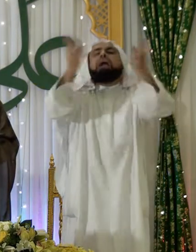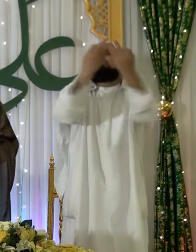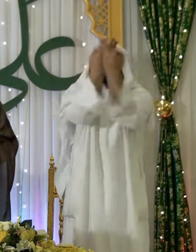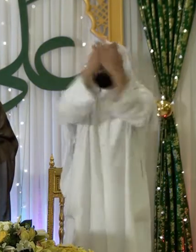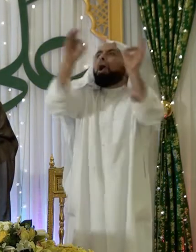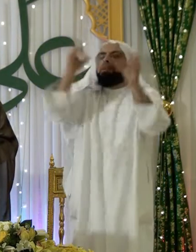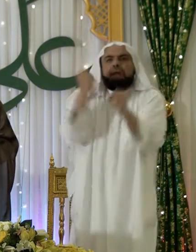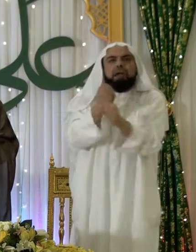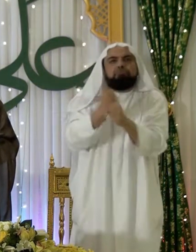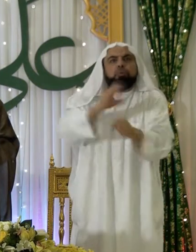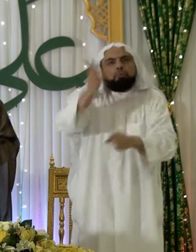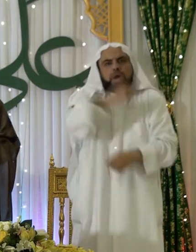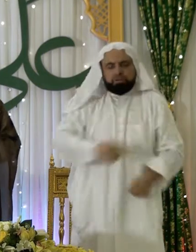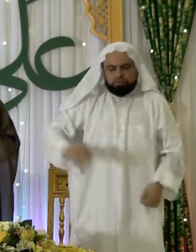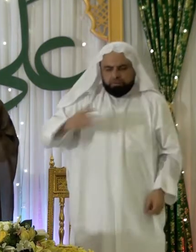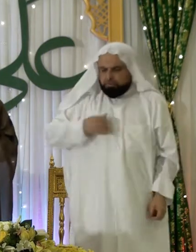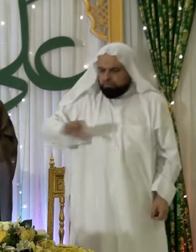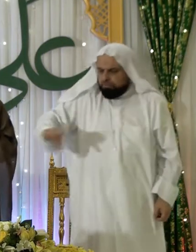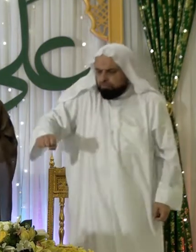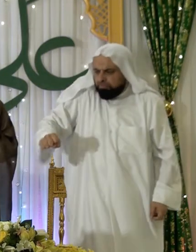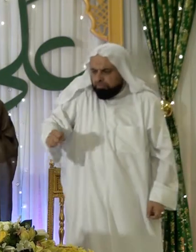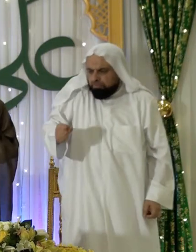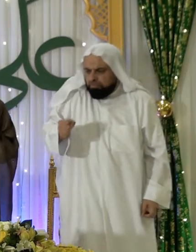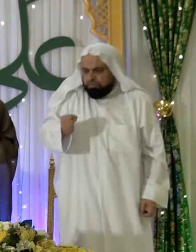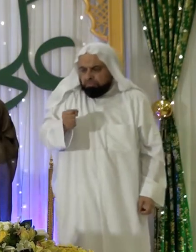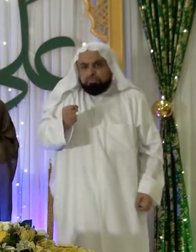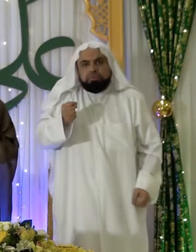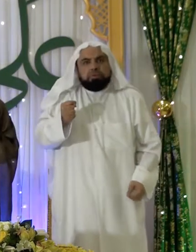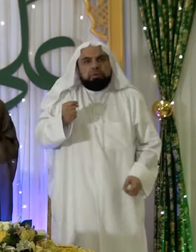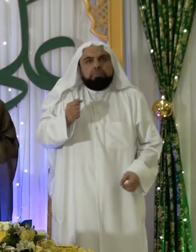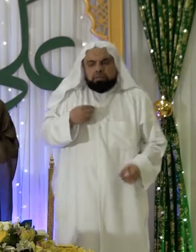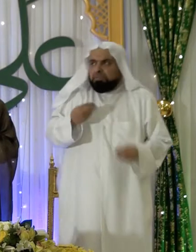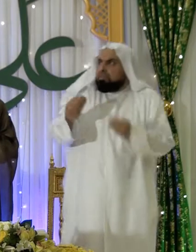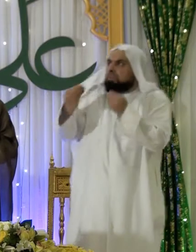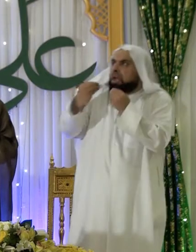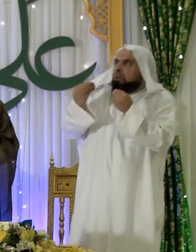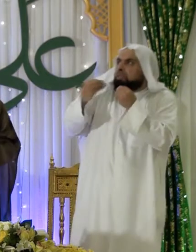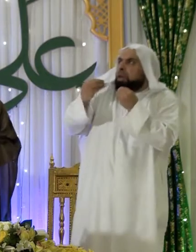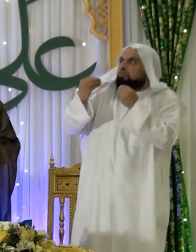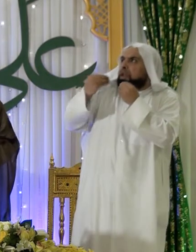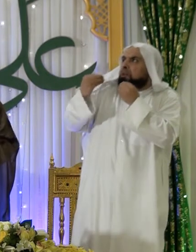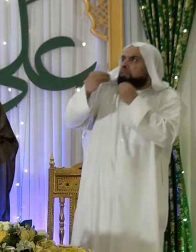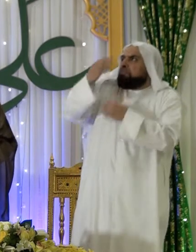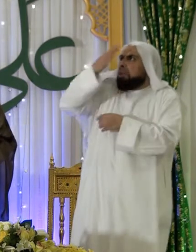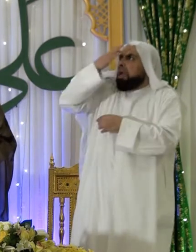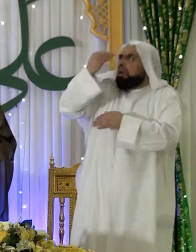يرفع لي في كل يوم من أخلاقه علما